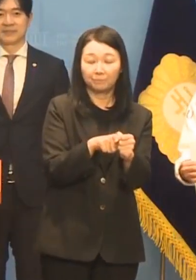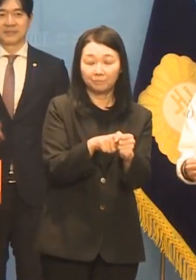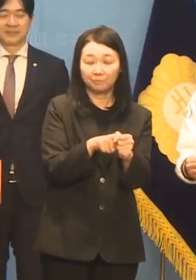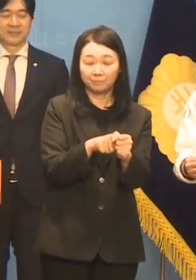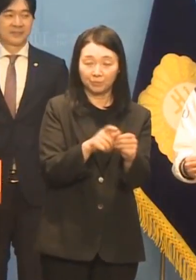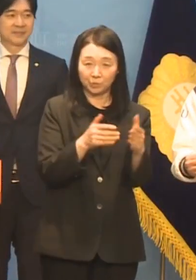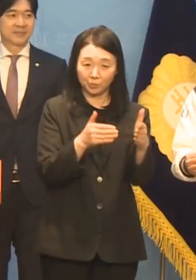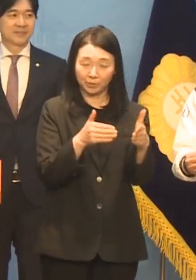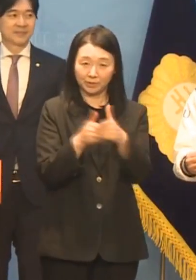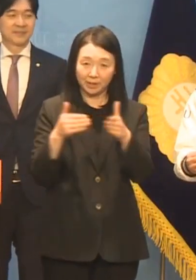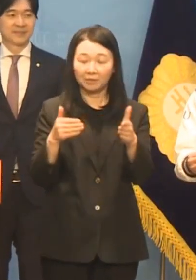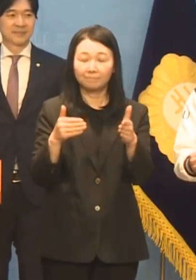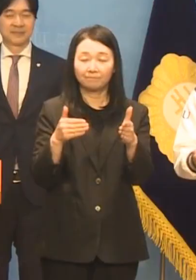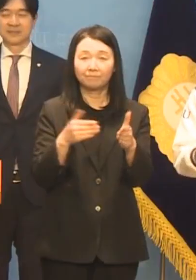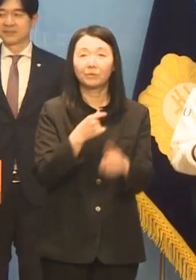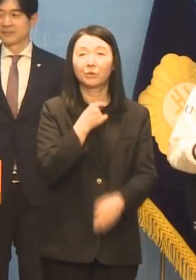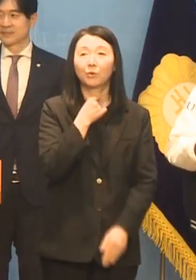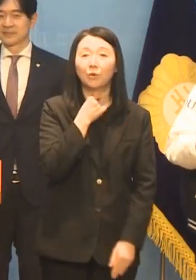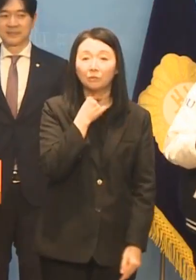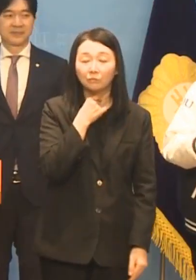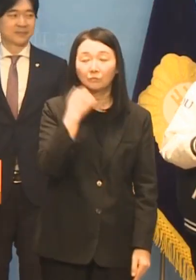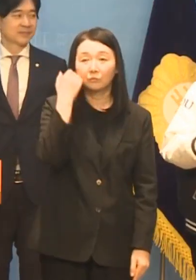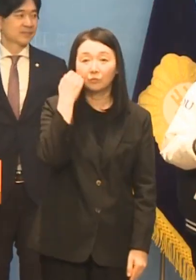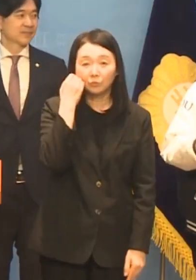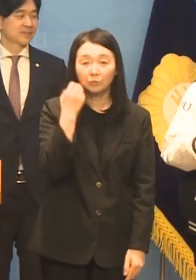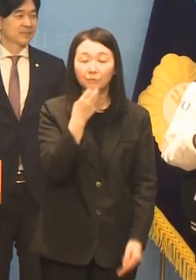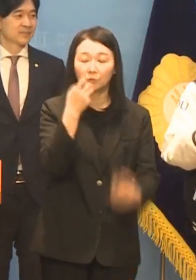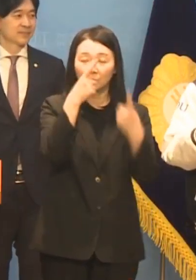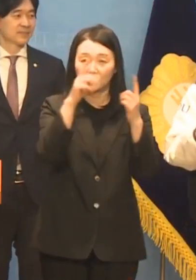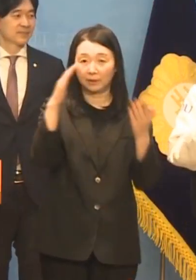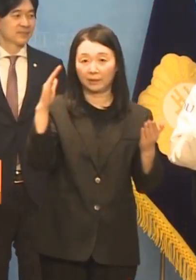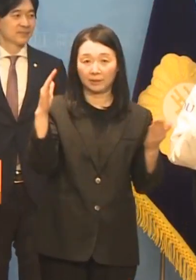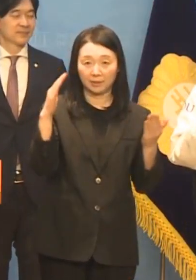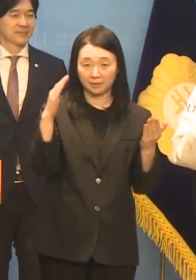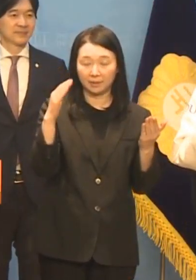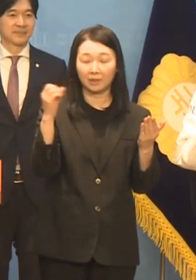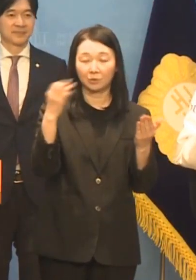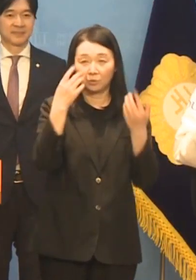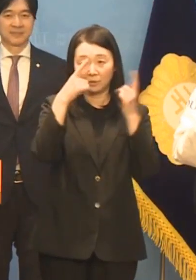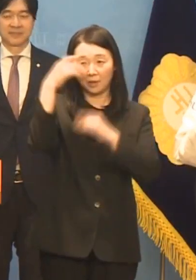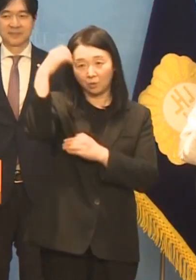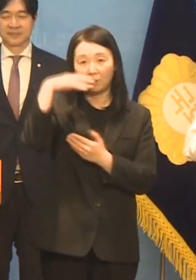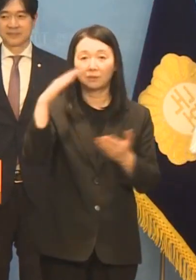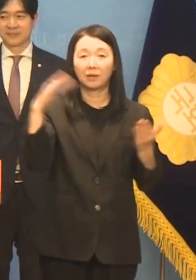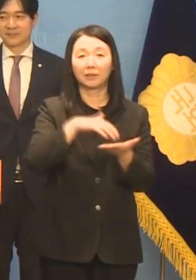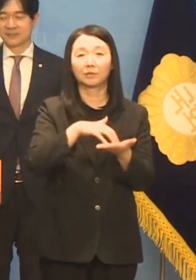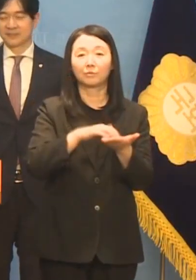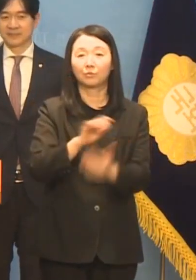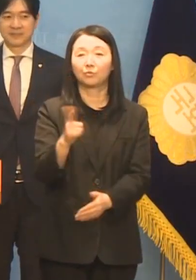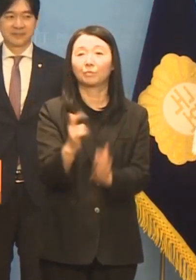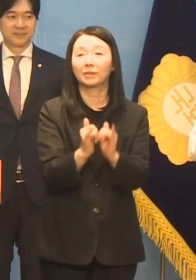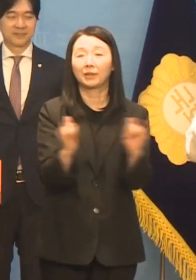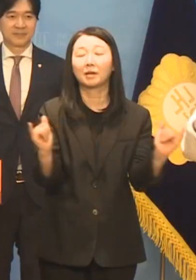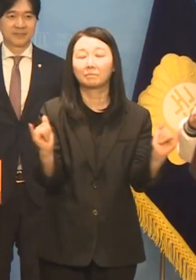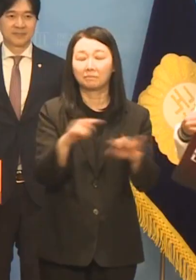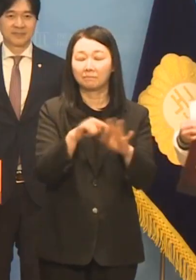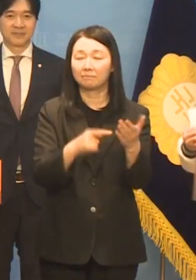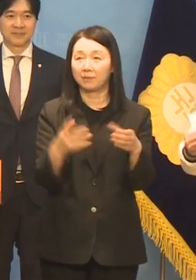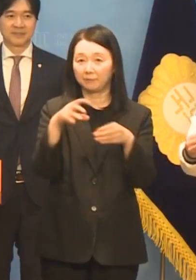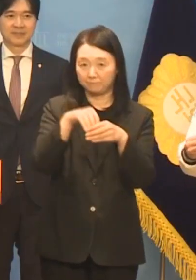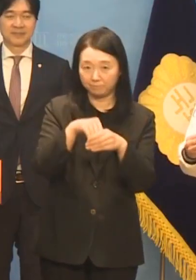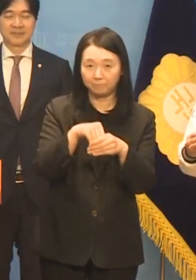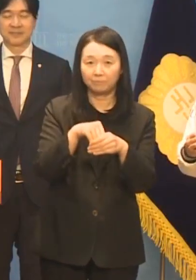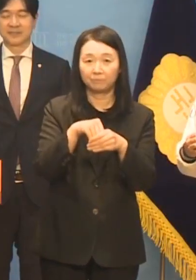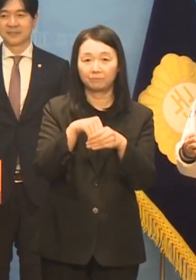기각 또는 각하를 주장하는 우리 서울대 재학생 그리고 대학원생 600여 명의 마음을